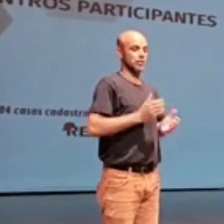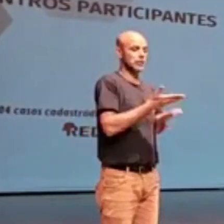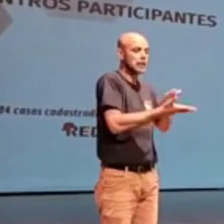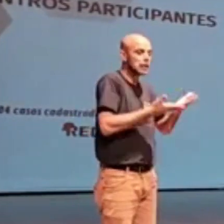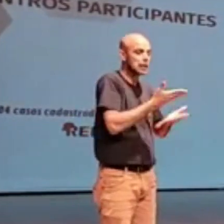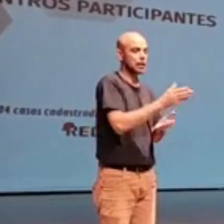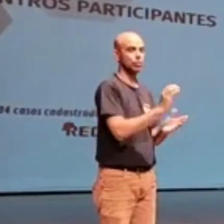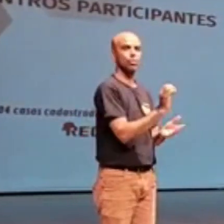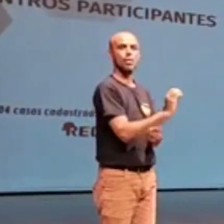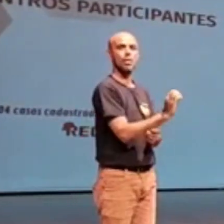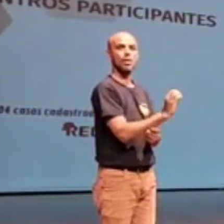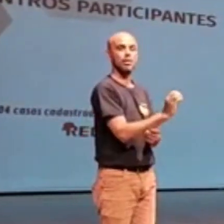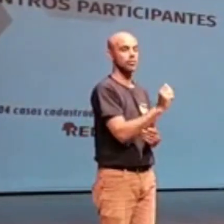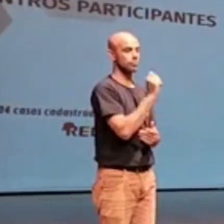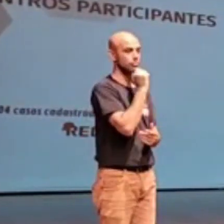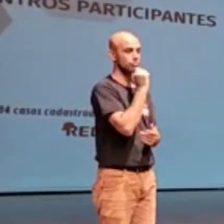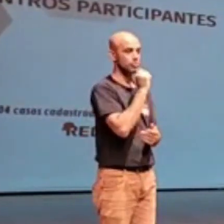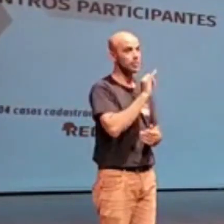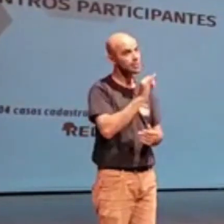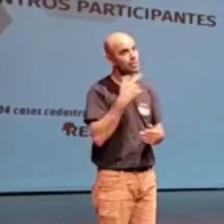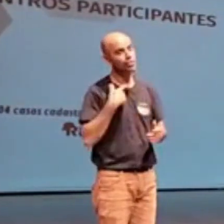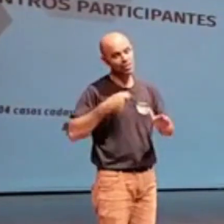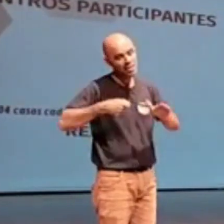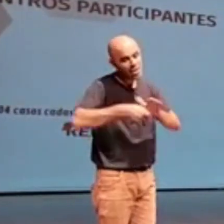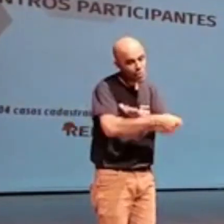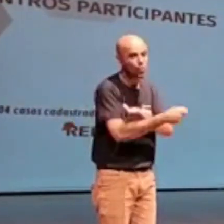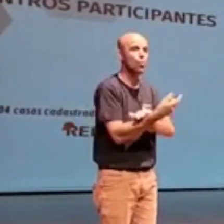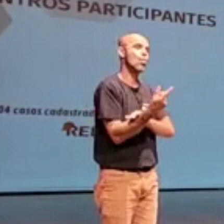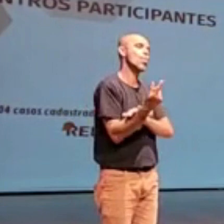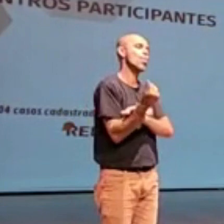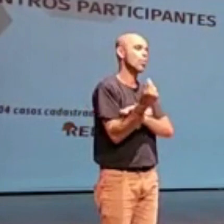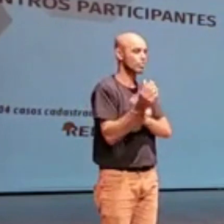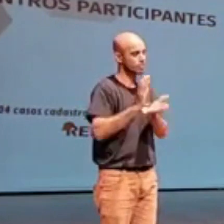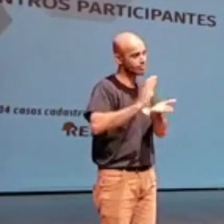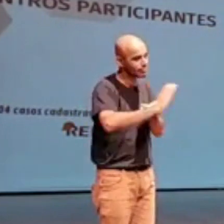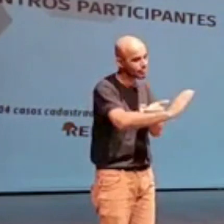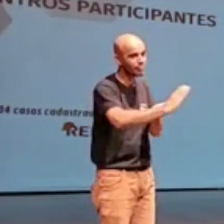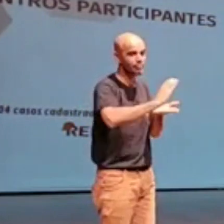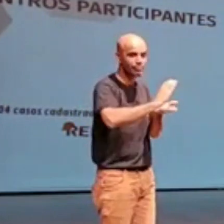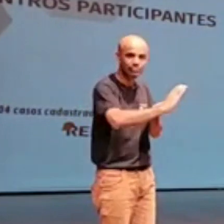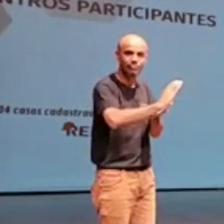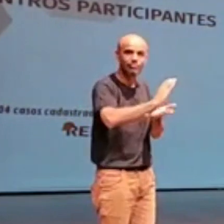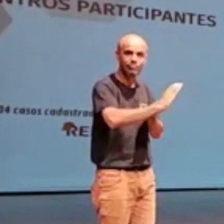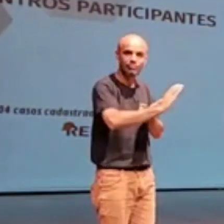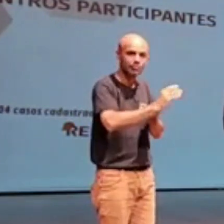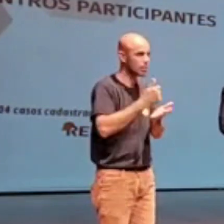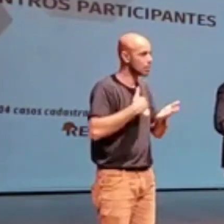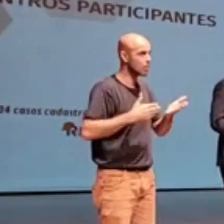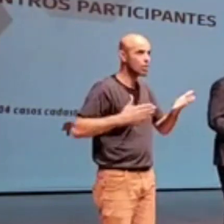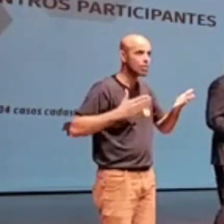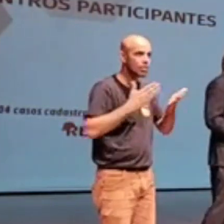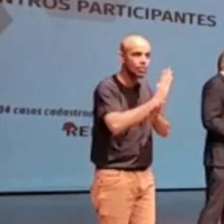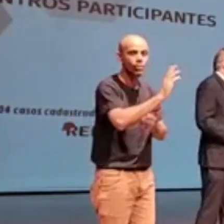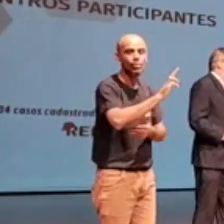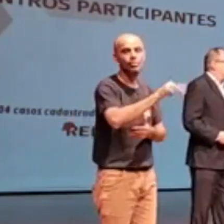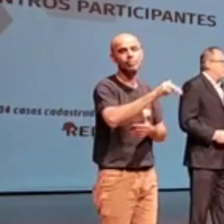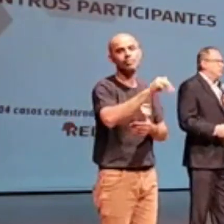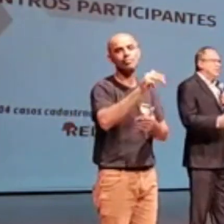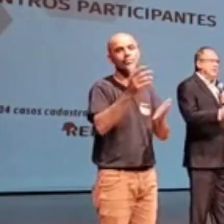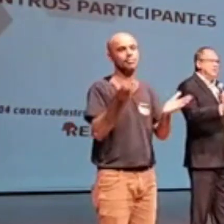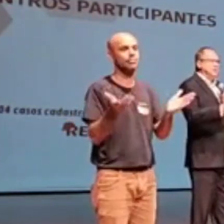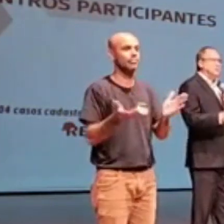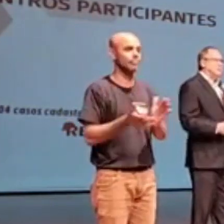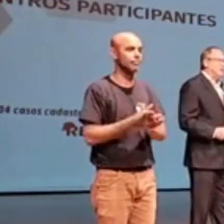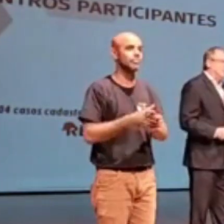né? Se tivesse recurso, se tivesse nunca seria aprovado, né? Como foi